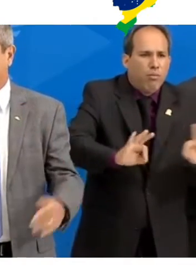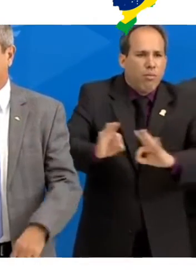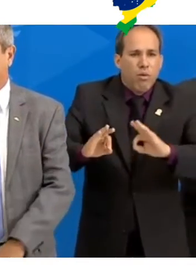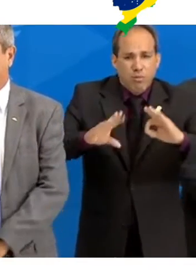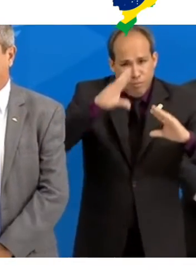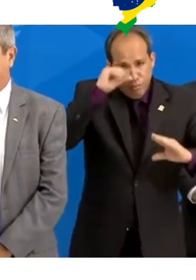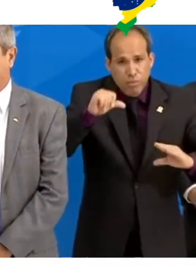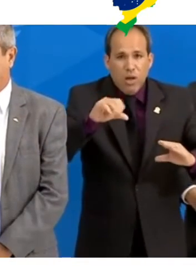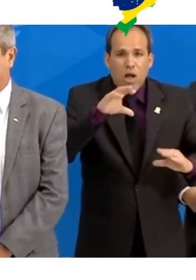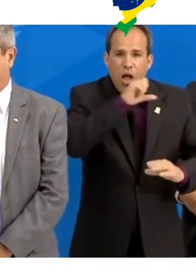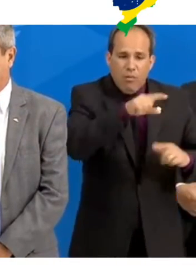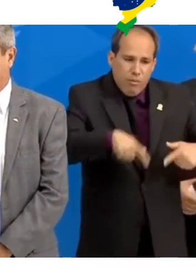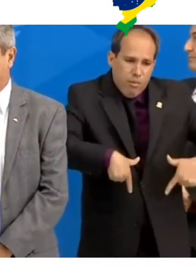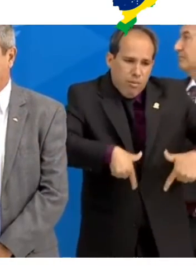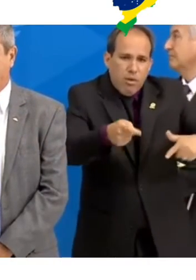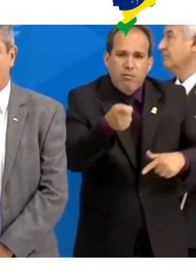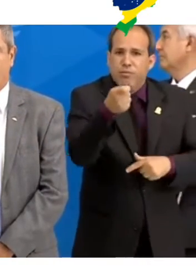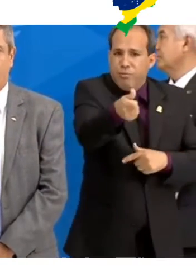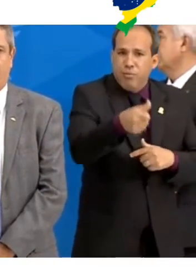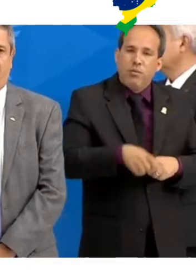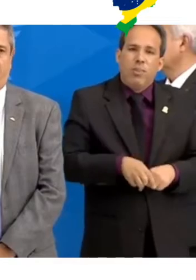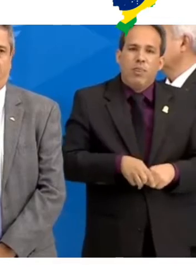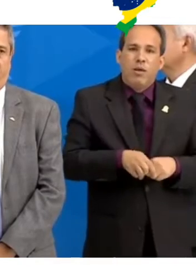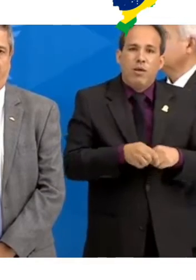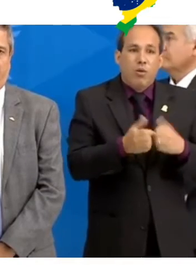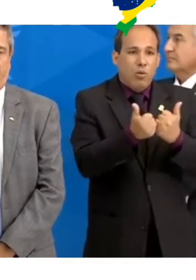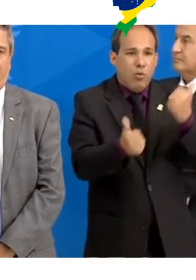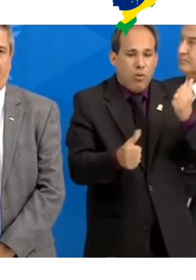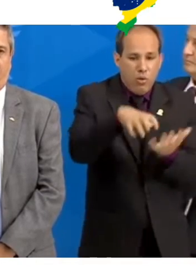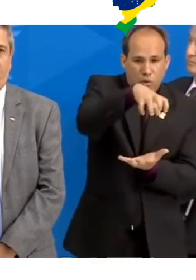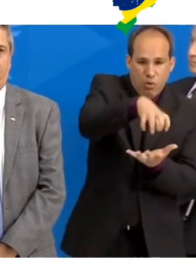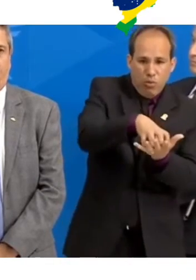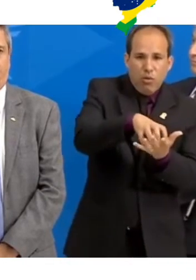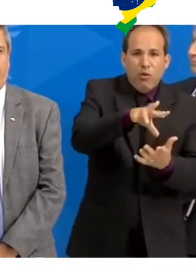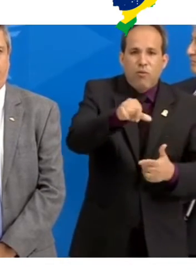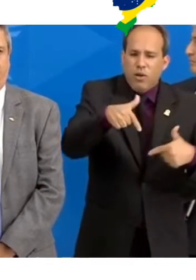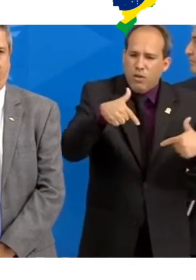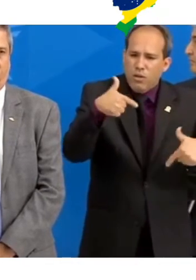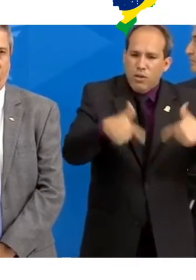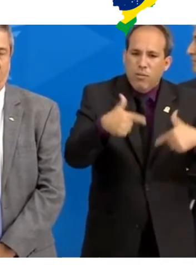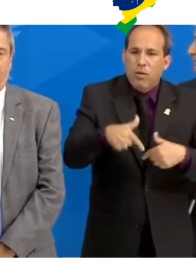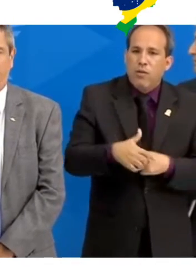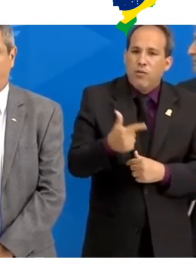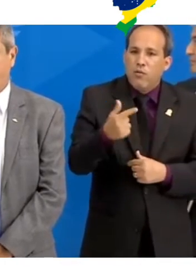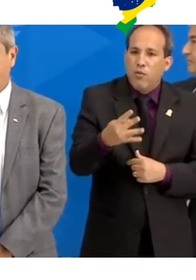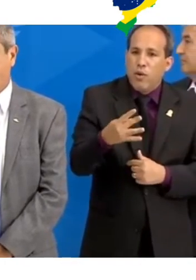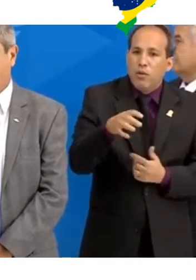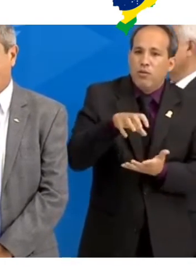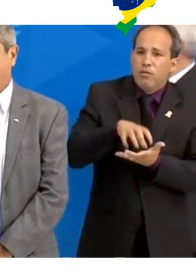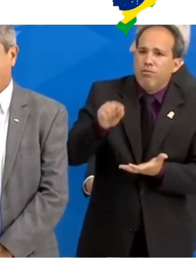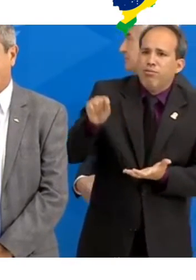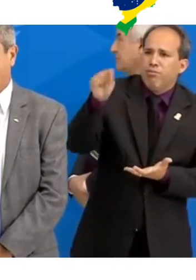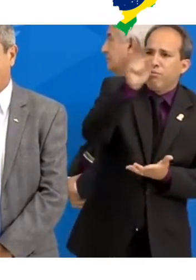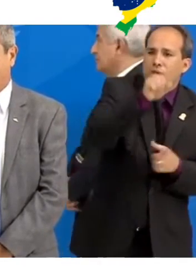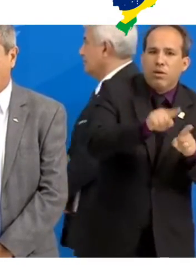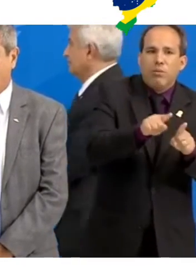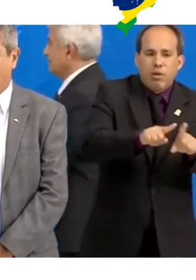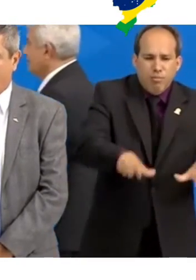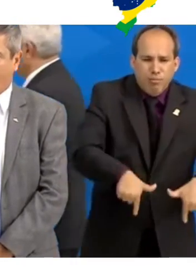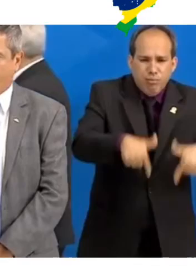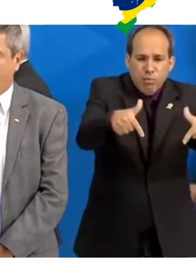demais ações que forem necessárias. Então, o comitê trabalhará 24/7 e deverá estar